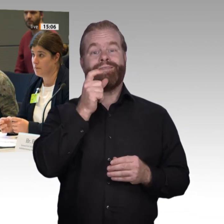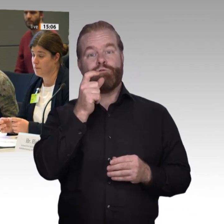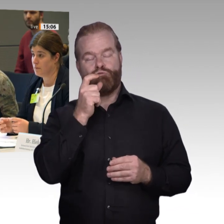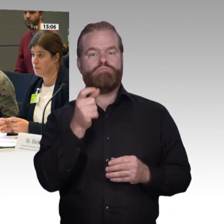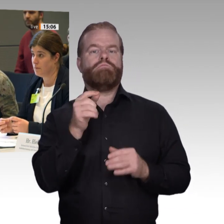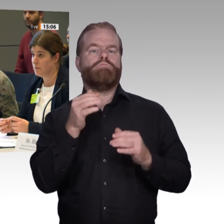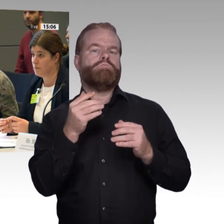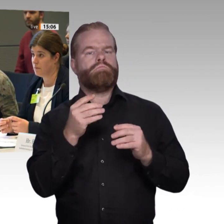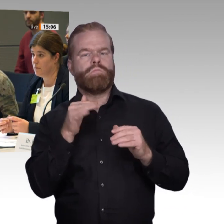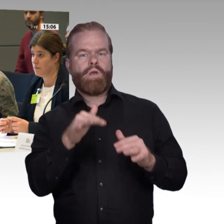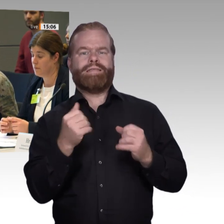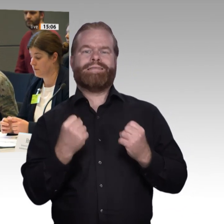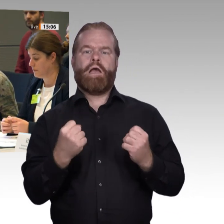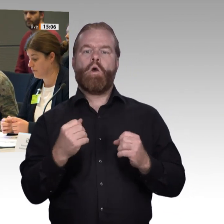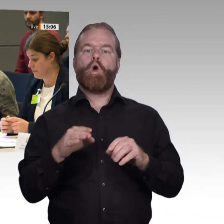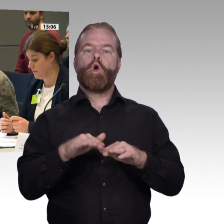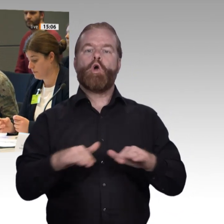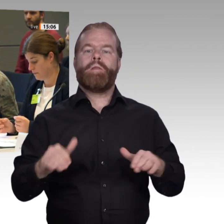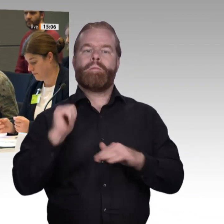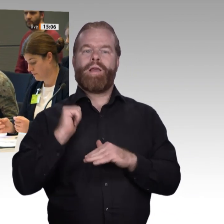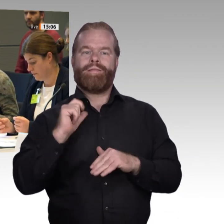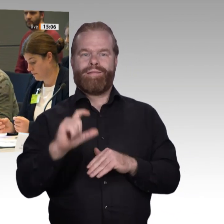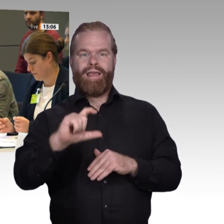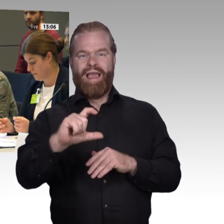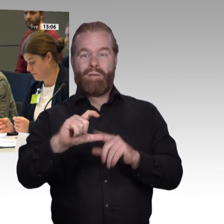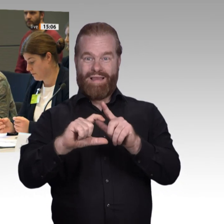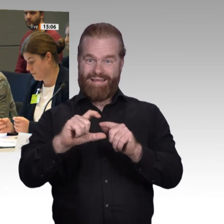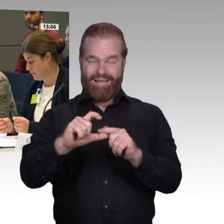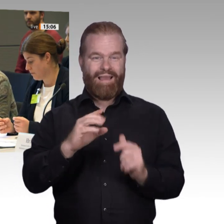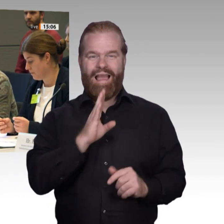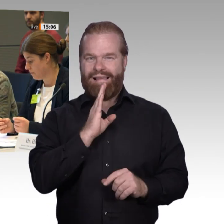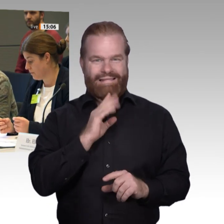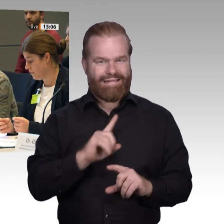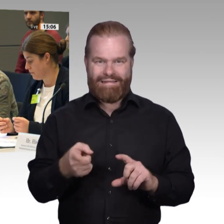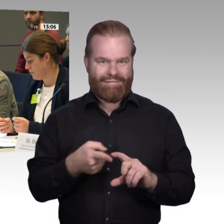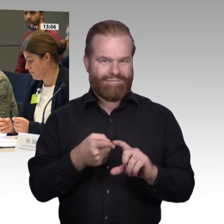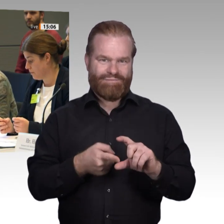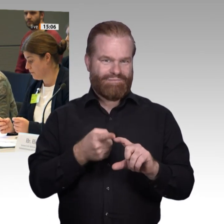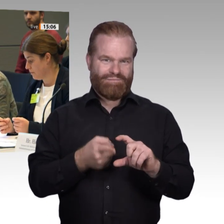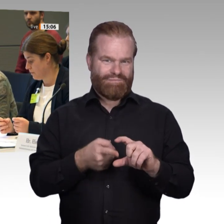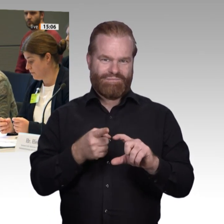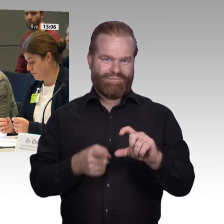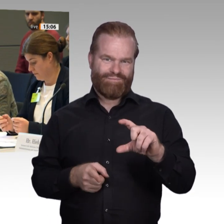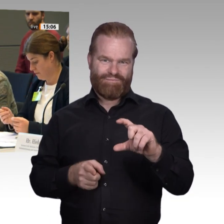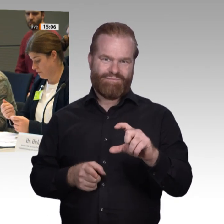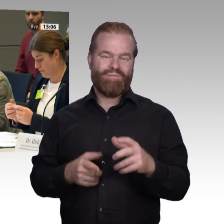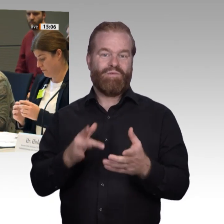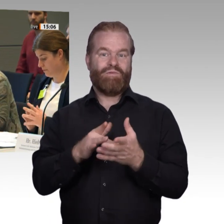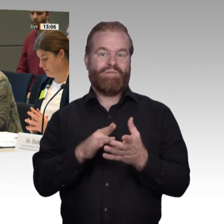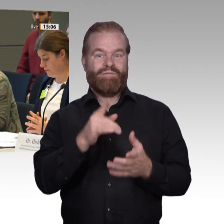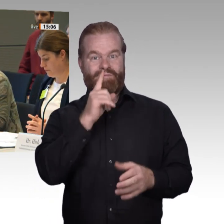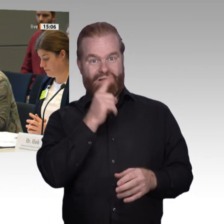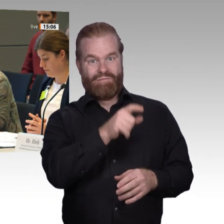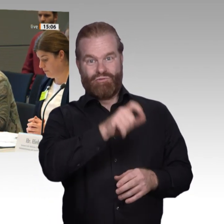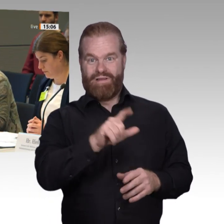auch über keine weiteren eigenen Mittel verfügen, zum Beispiel aus der Rentenversicherung oder aus Ersparten, dann werden die Kinder zur